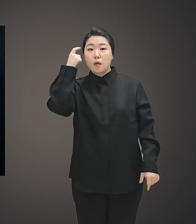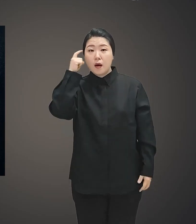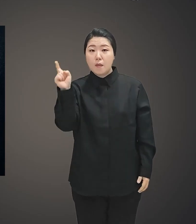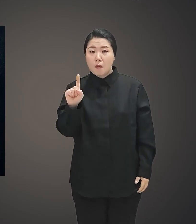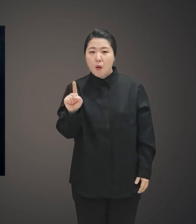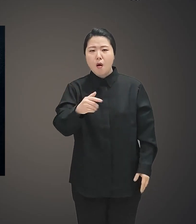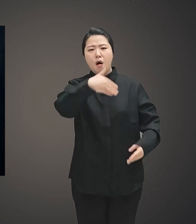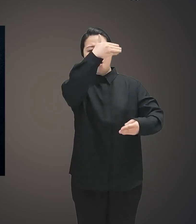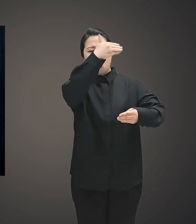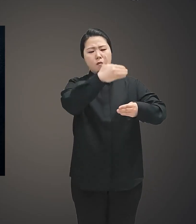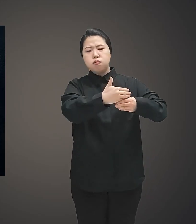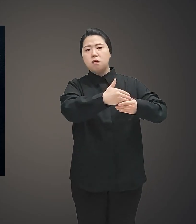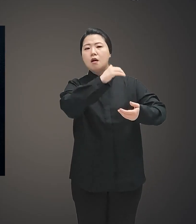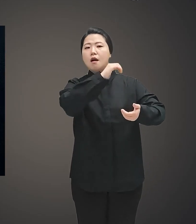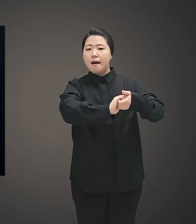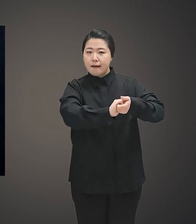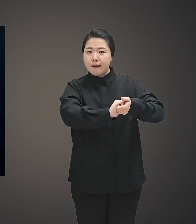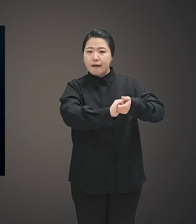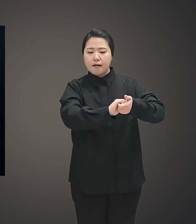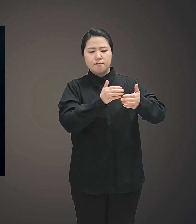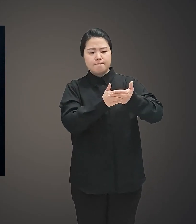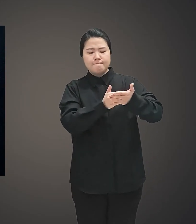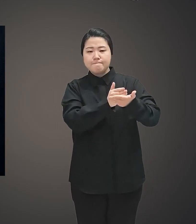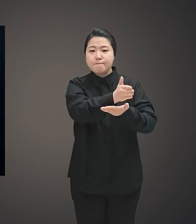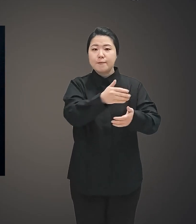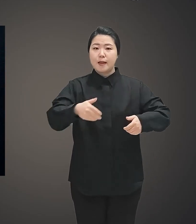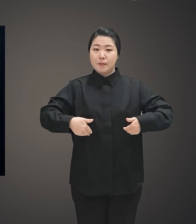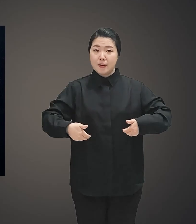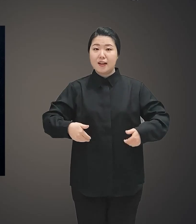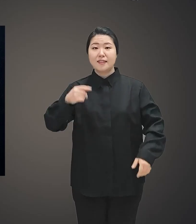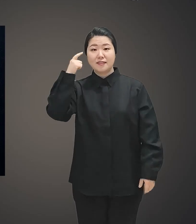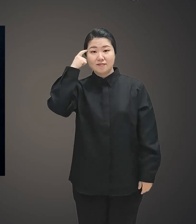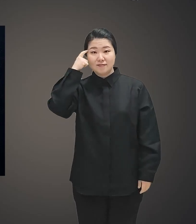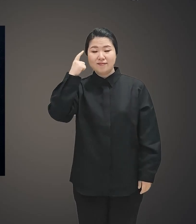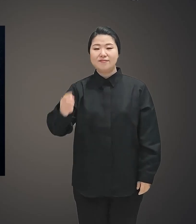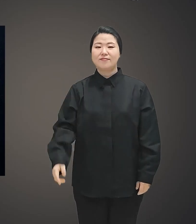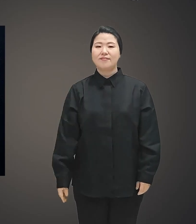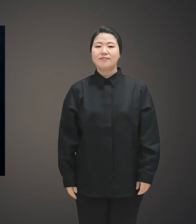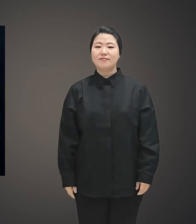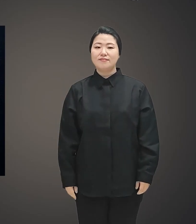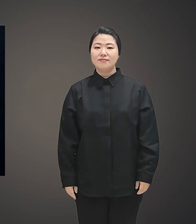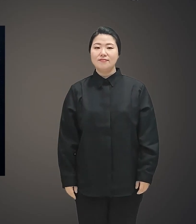보통 앞을 가로막는 한계나 뛰어넘어야 할 장애물을 떠올리죠.